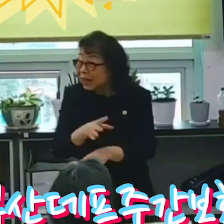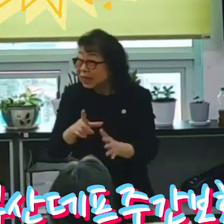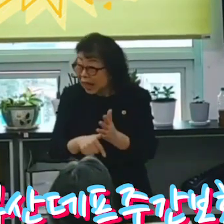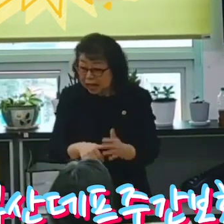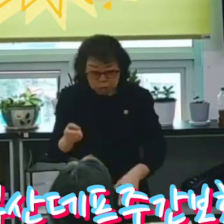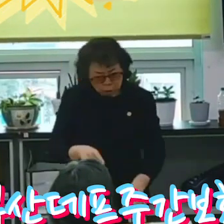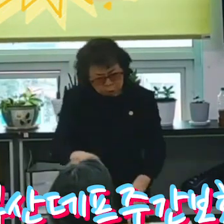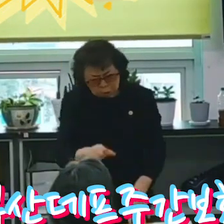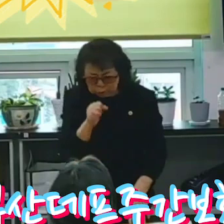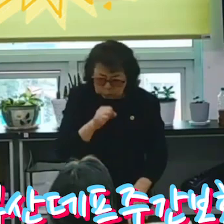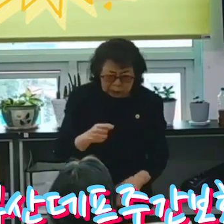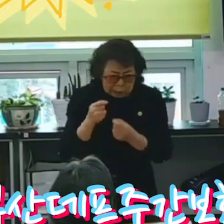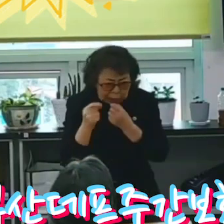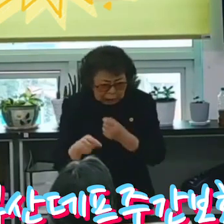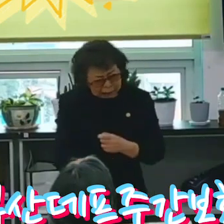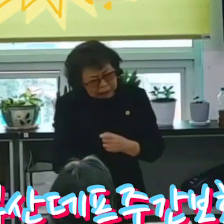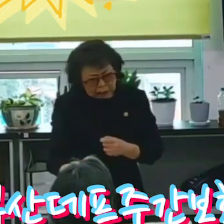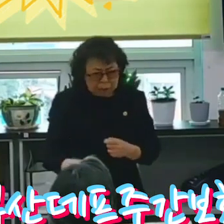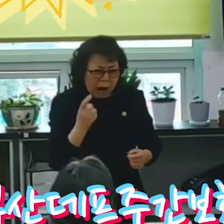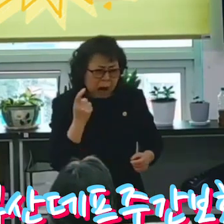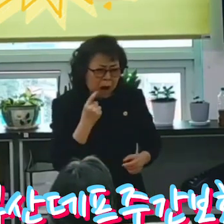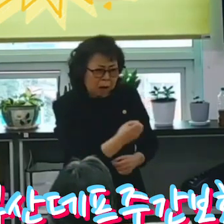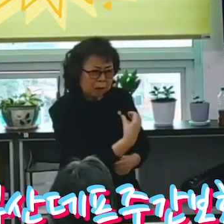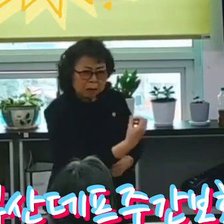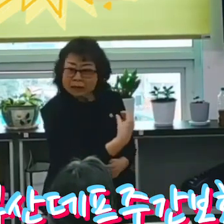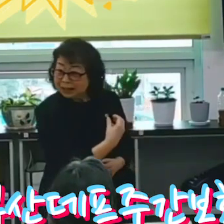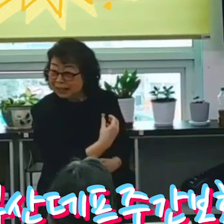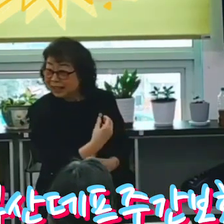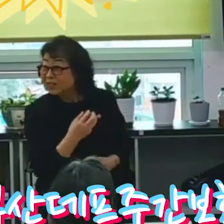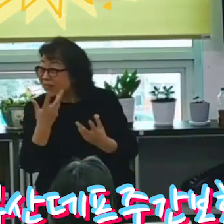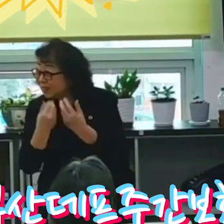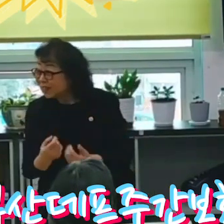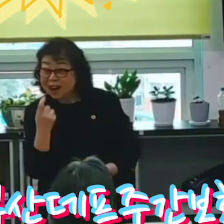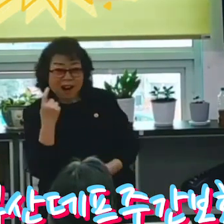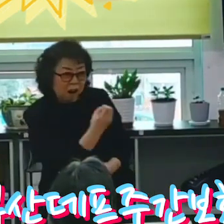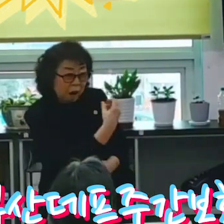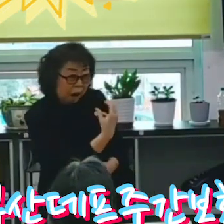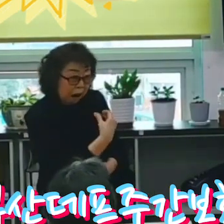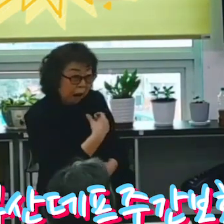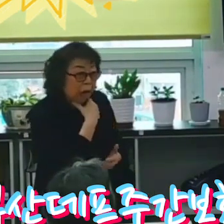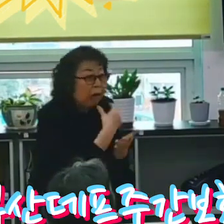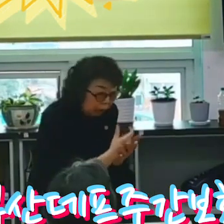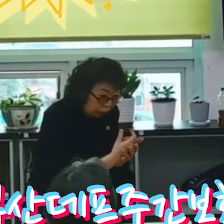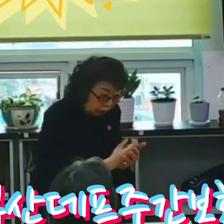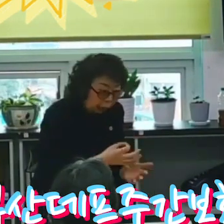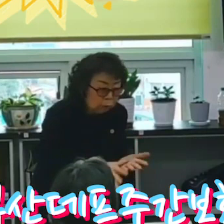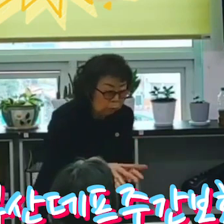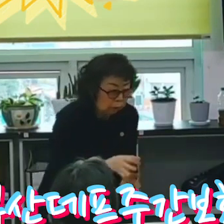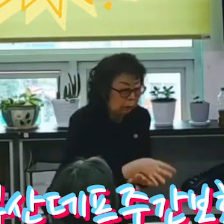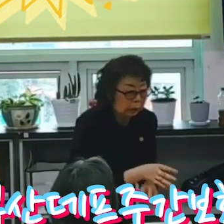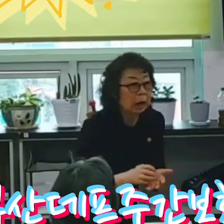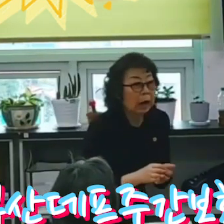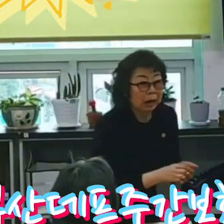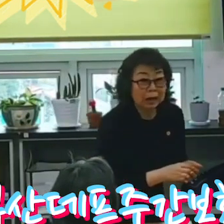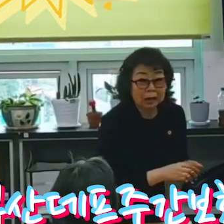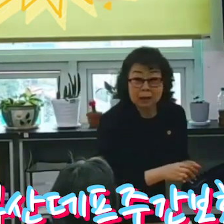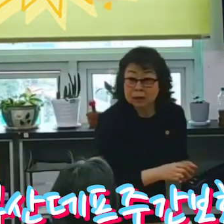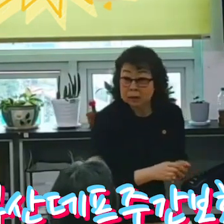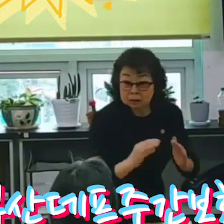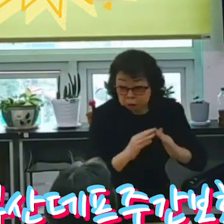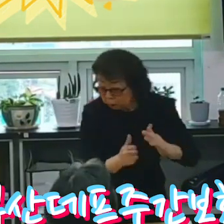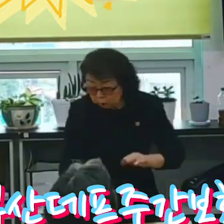예, 이게 막 좋다고, 물건이 좋다고 거짓말을 해요. 그래서 제가 그 거짓말을 속에서 그 물건을 사와요.